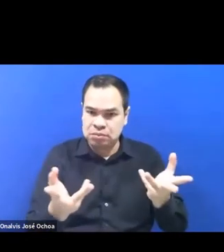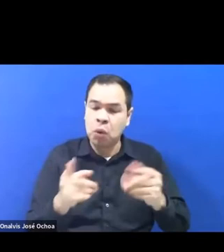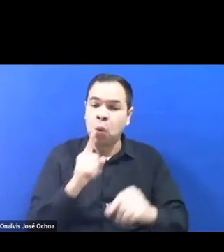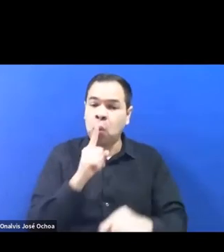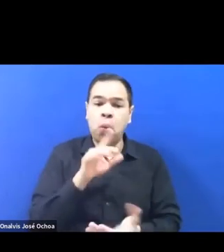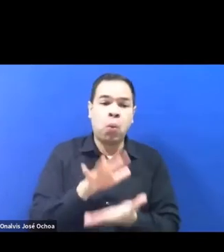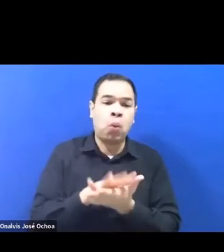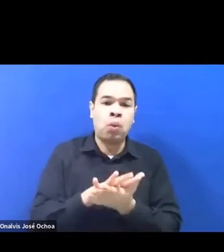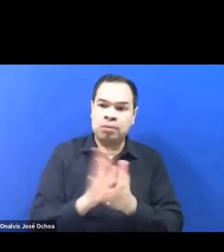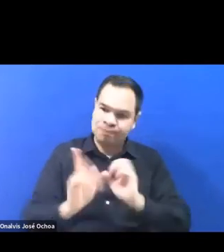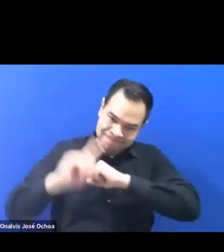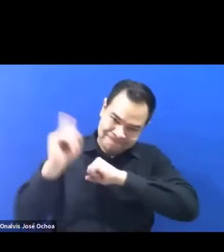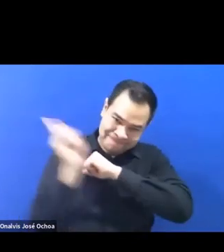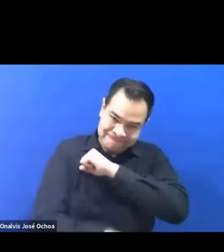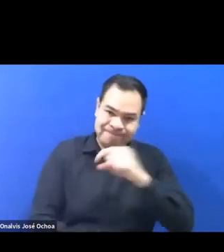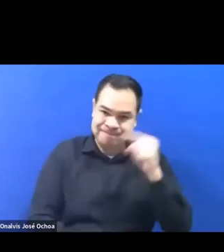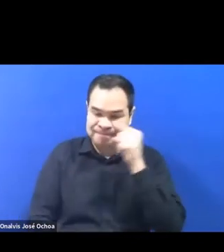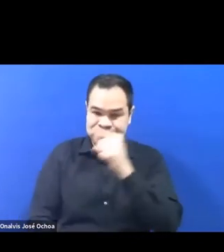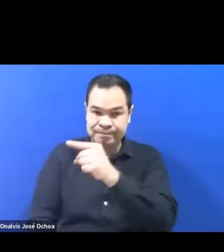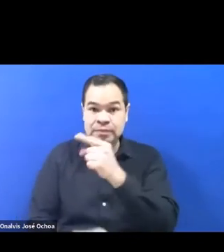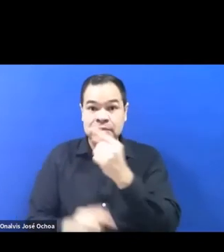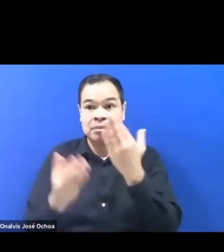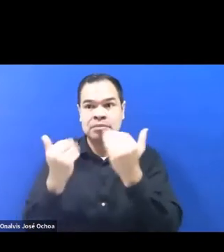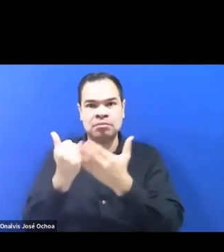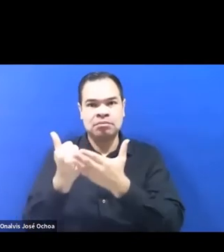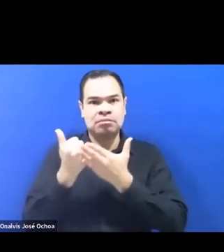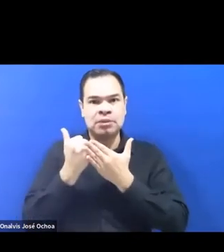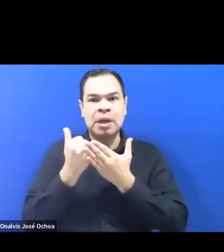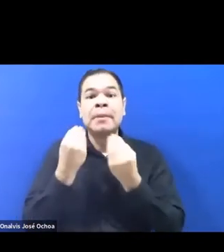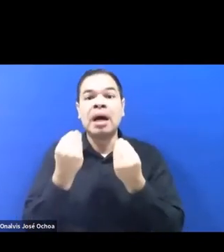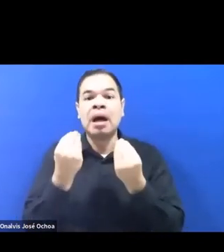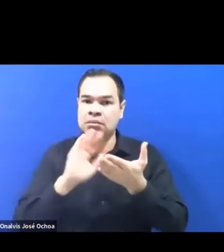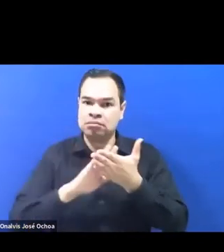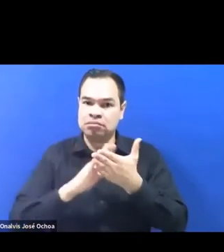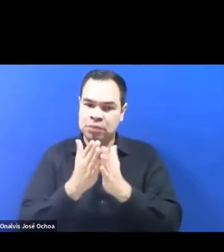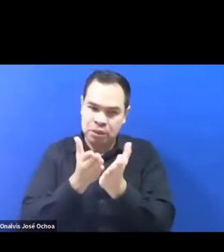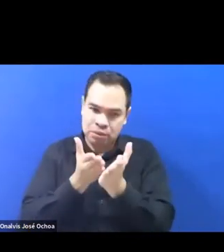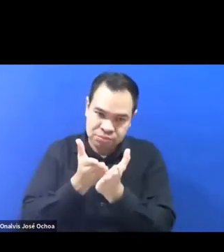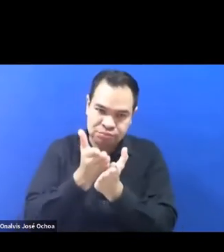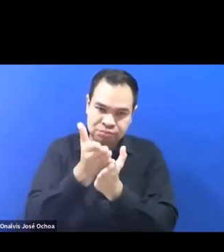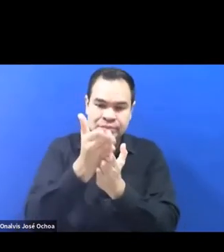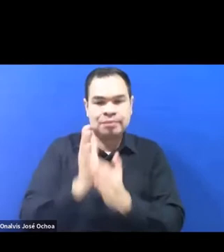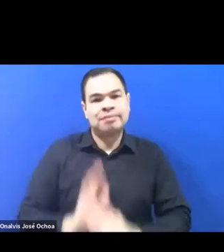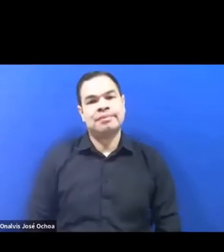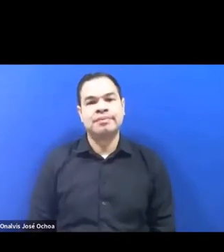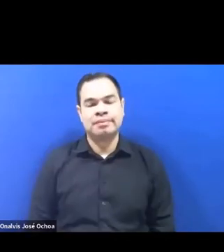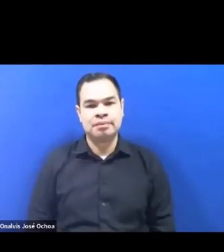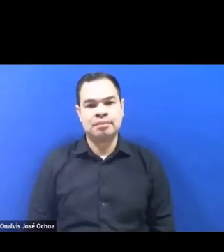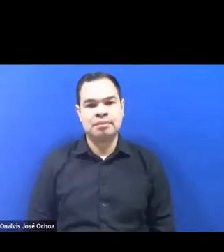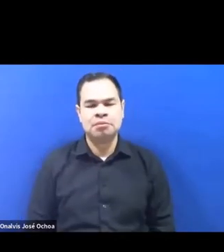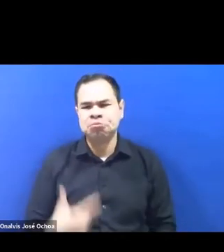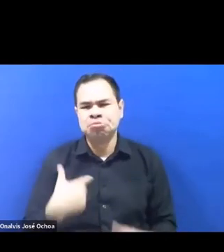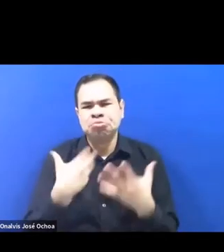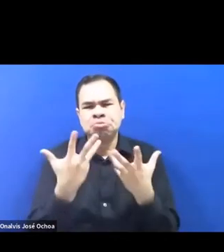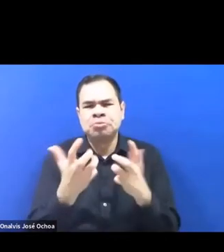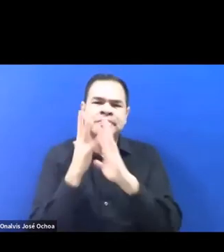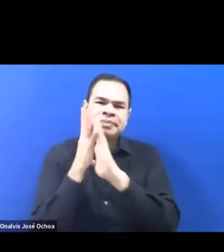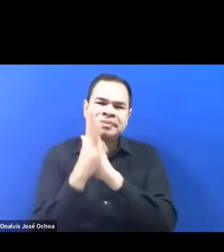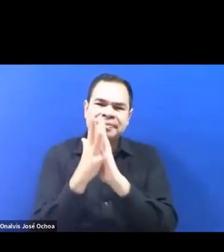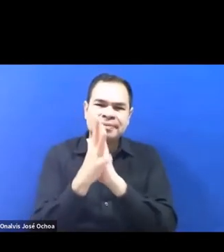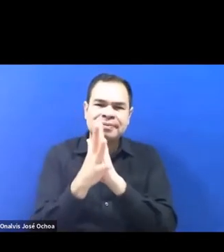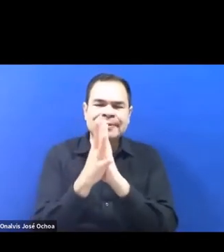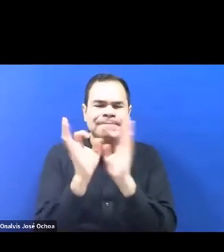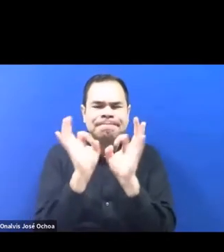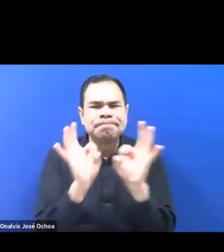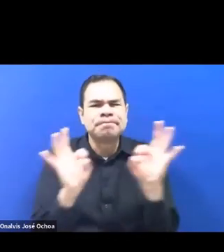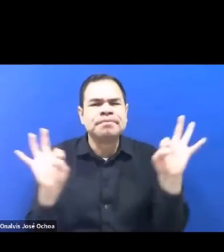componente central para la sostenibilidad de la paz y para la no repetición. Quiero resaltar también la importancia